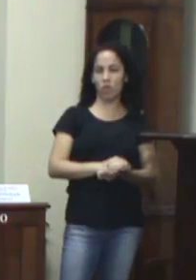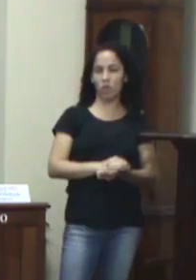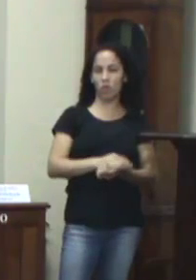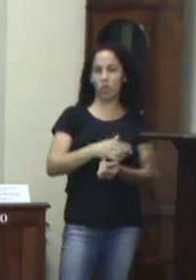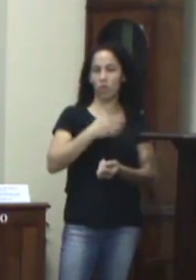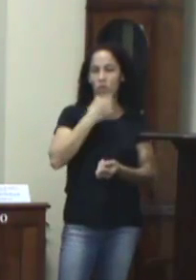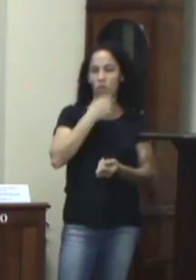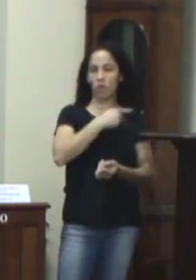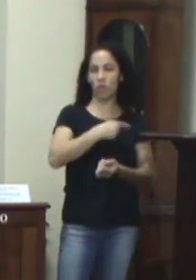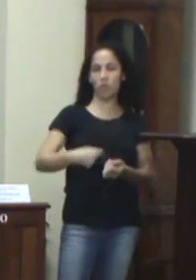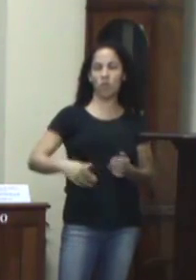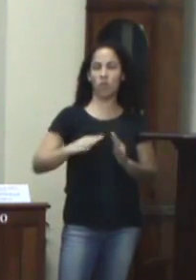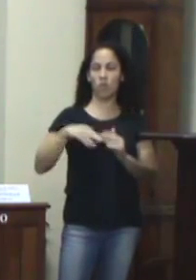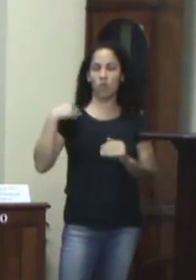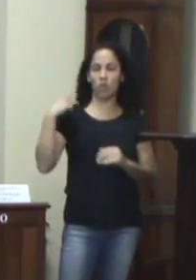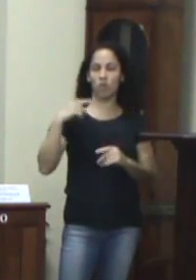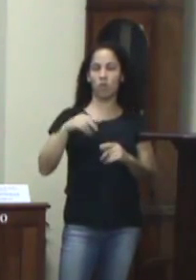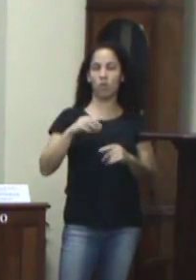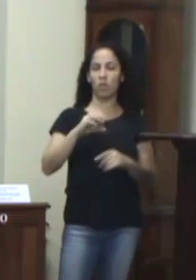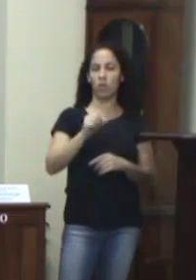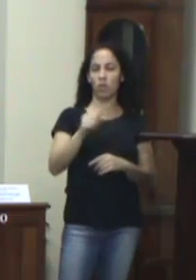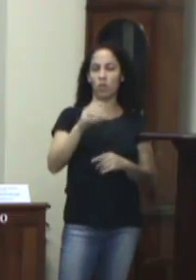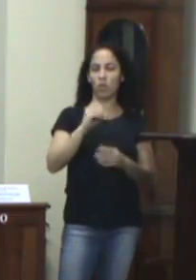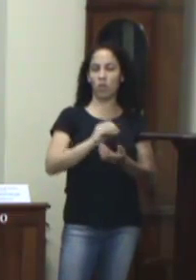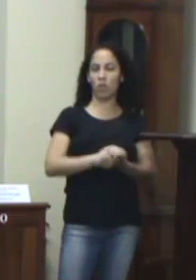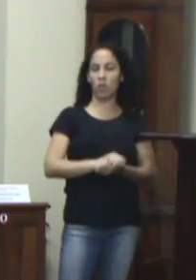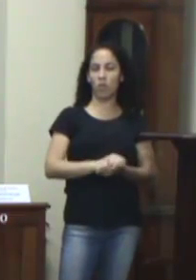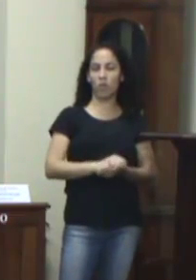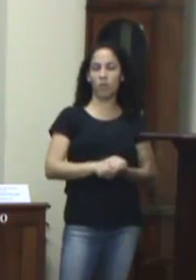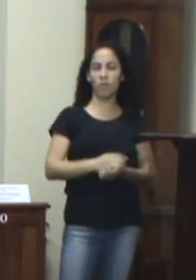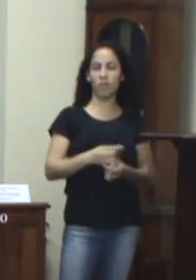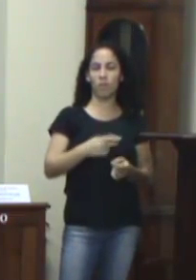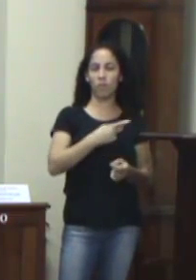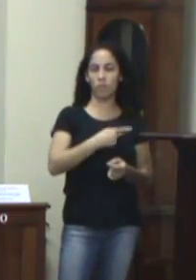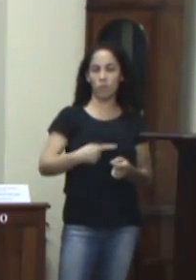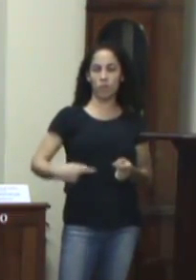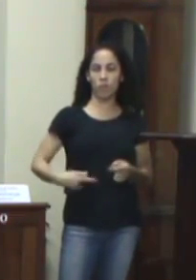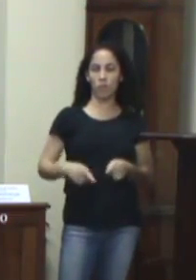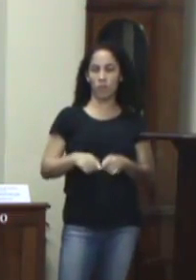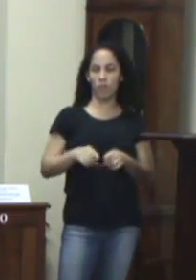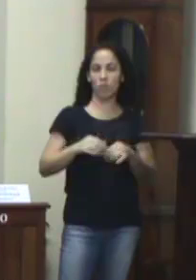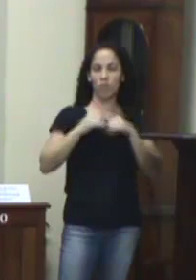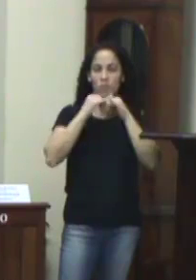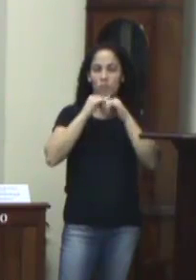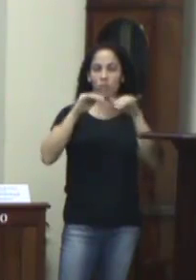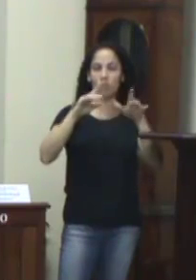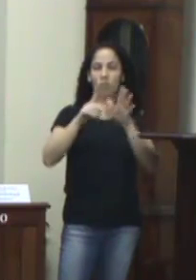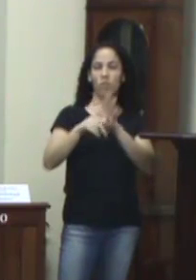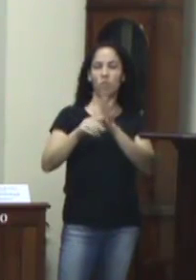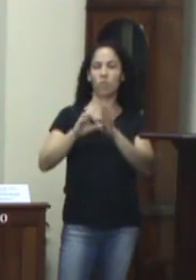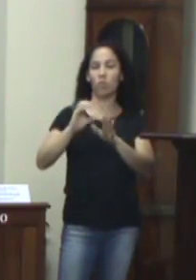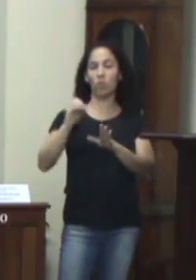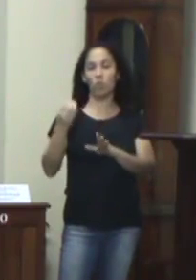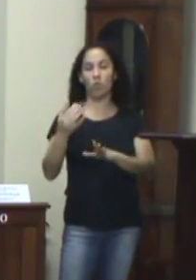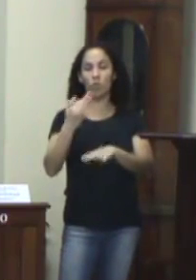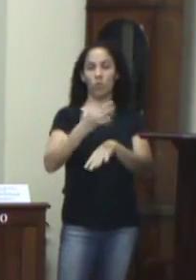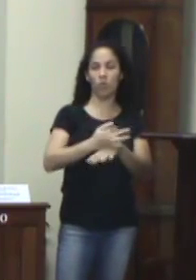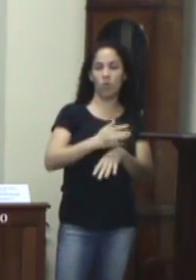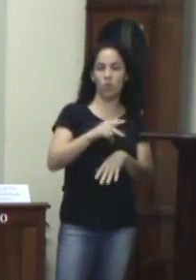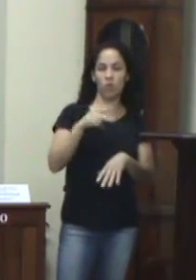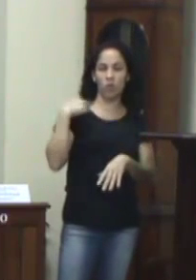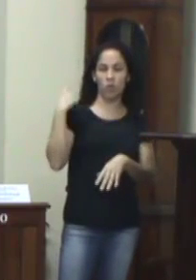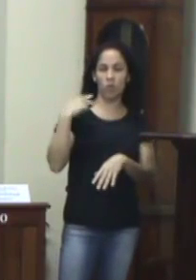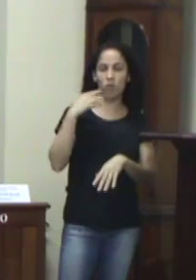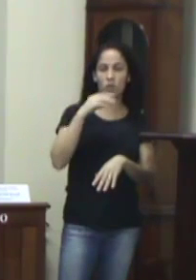Excelentíssimo senhor presidente da Câmara Municipal de Valença, vereador Saulo Correia. Senhor presidente, venho por meio deste justificar o atraso ou possível falta do vereador